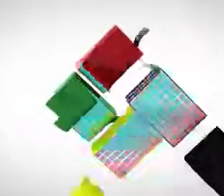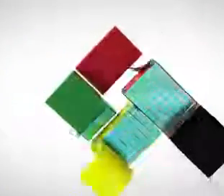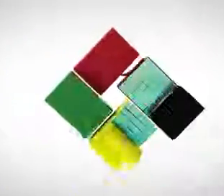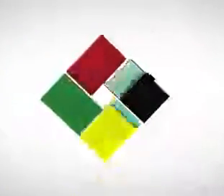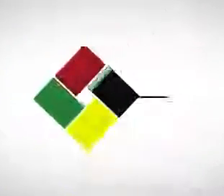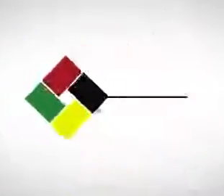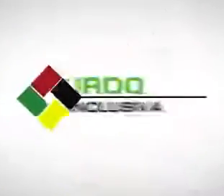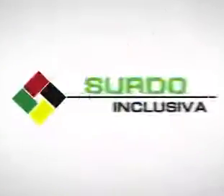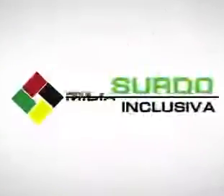a